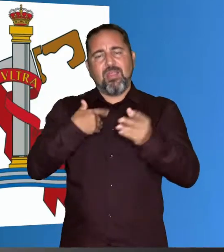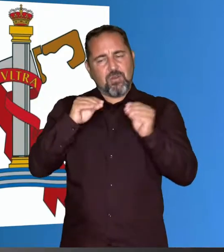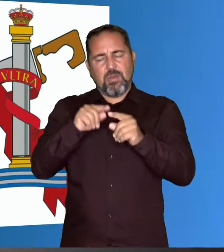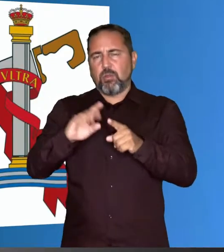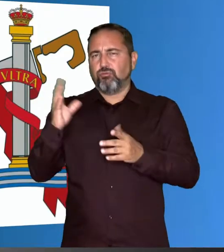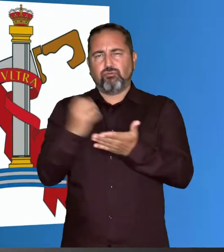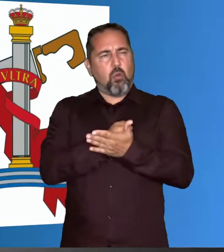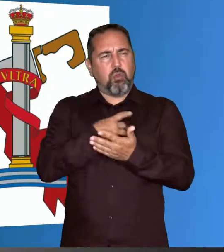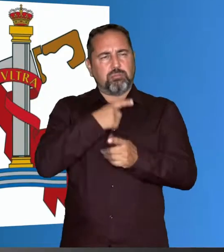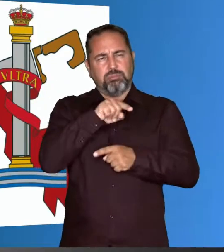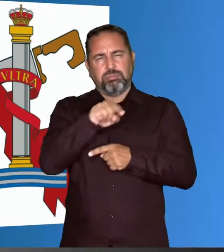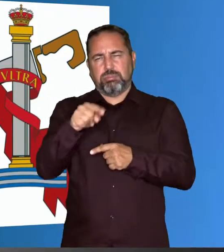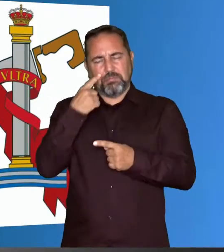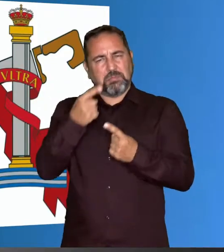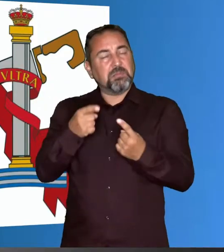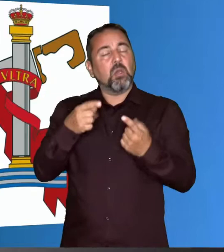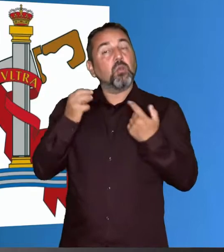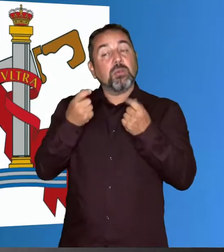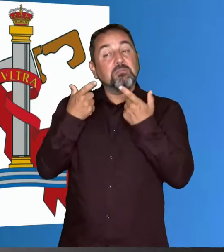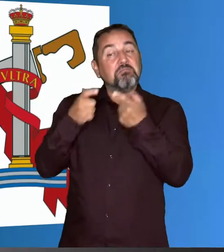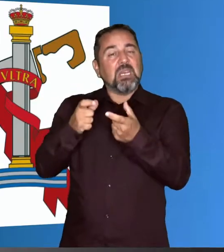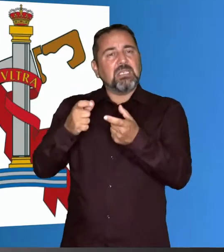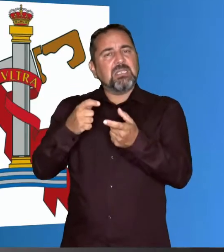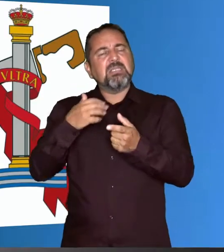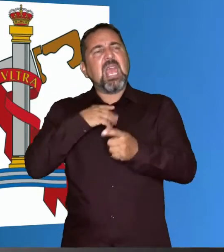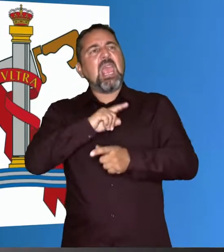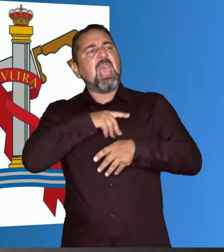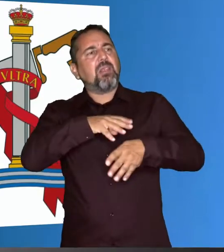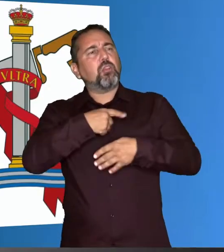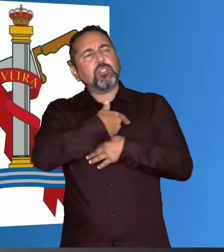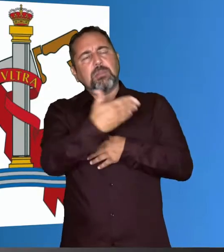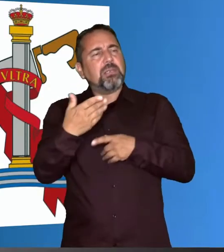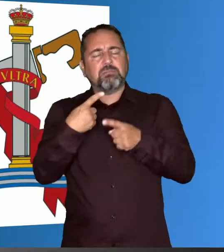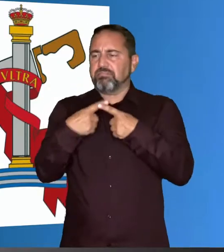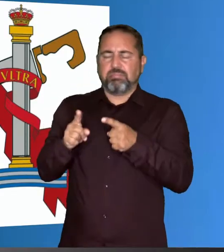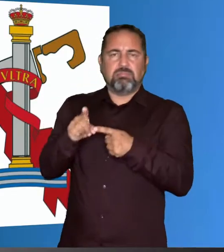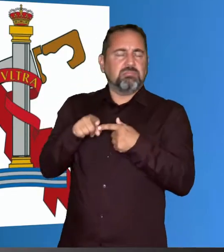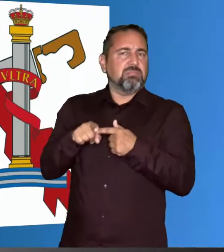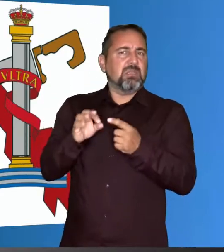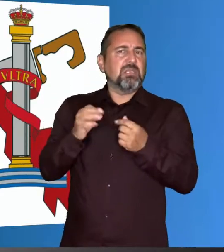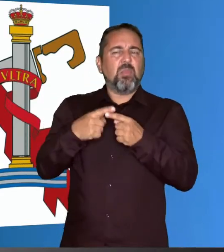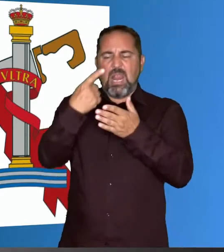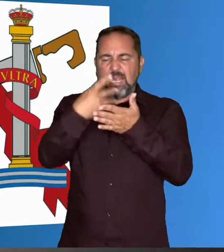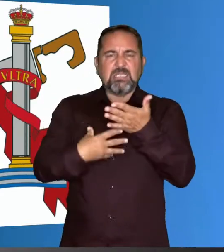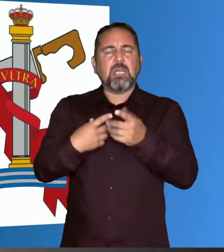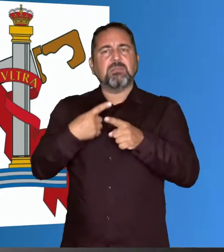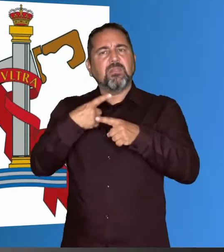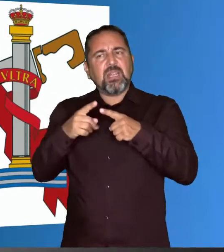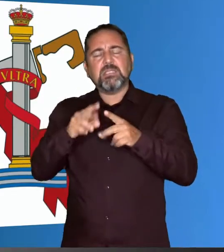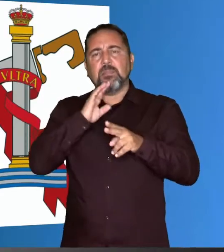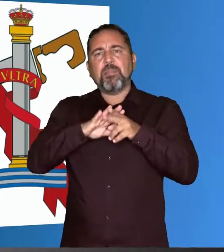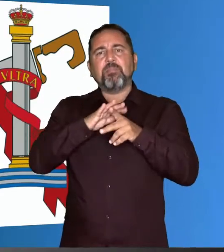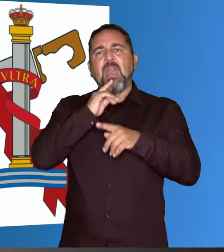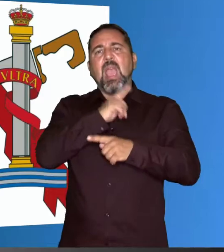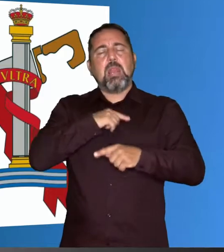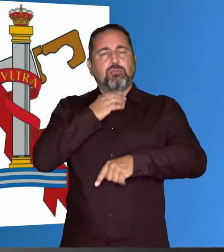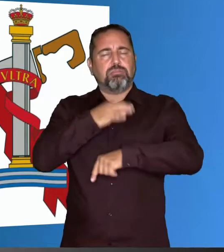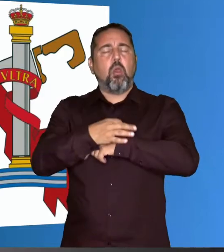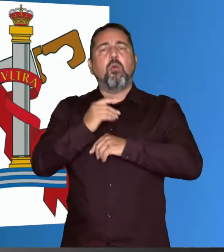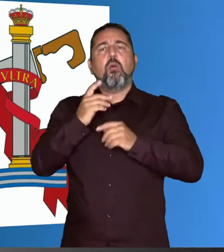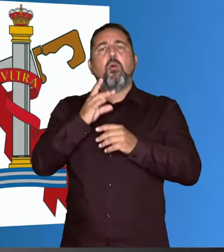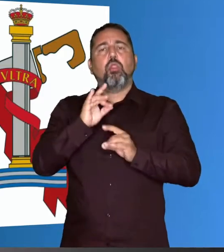misma escuela de formación. Sus divisas son diferentes al resto de los ejércitos. Uno o varios listas de galones